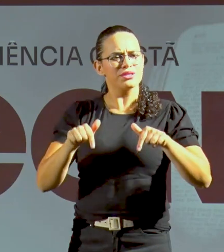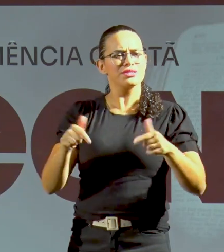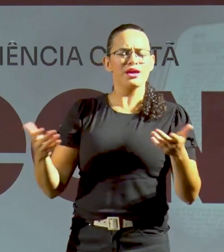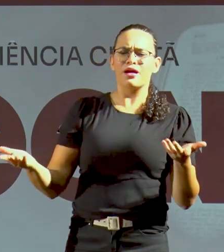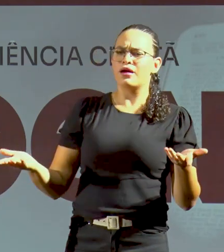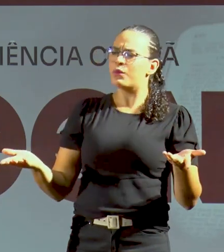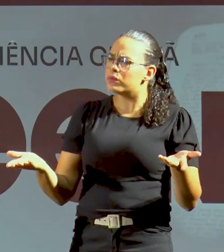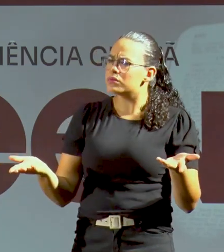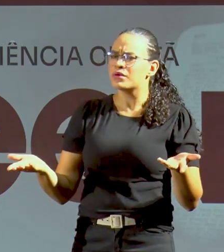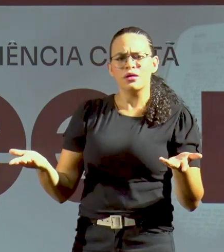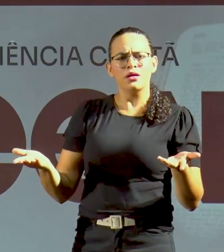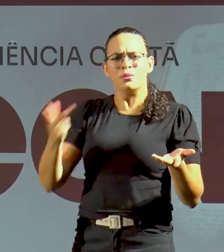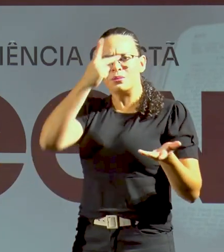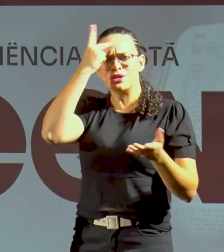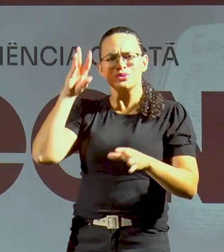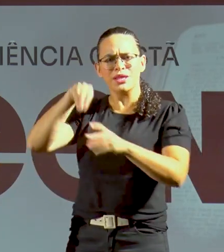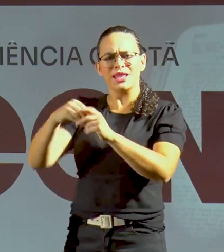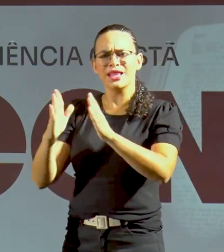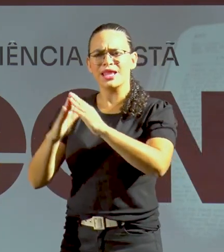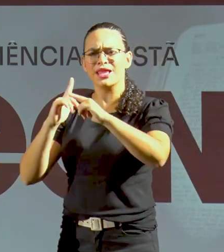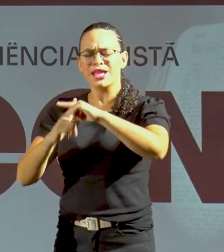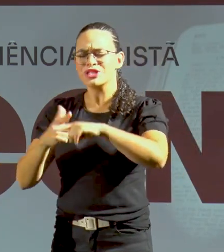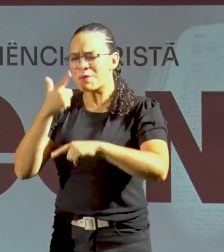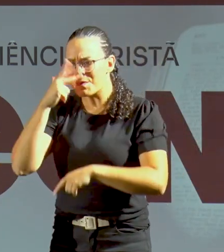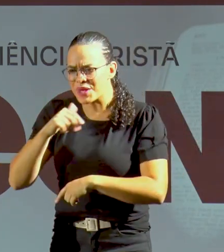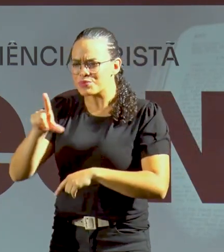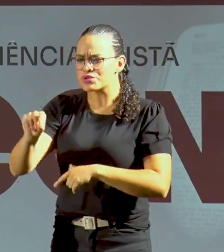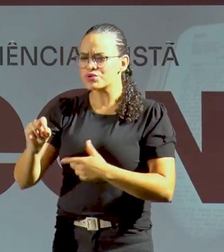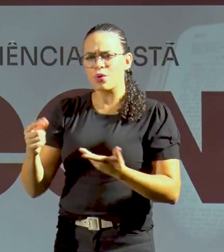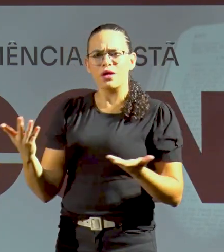tinha até alguém da igreja que fez isso também